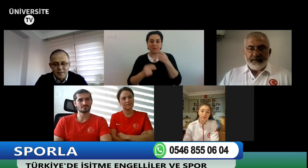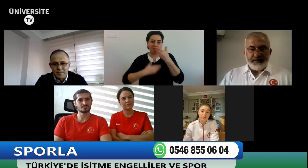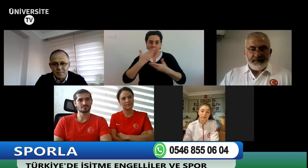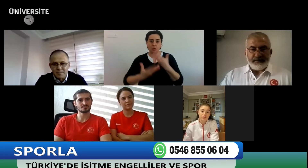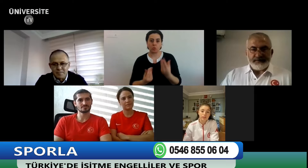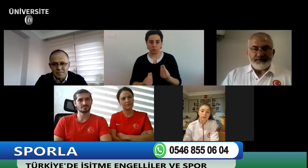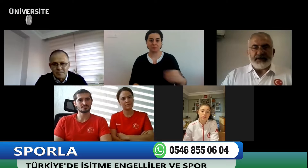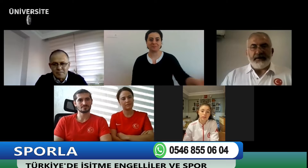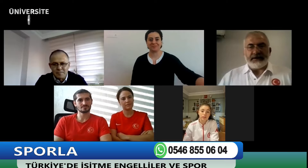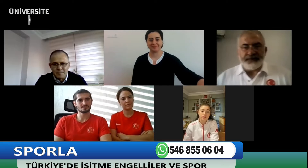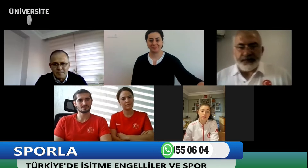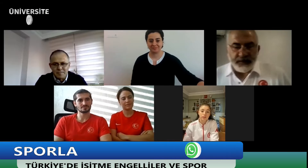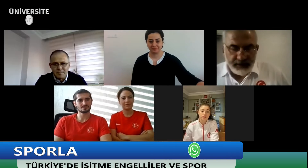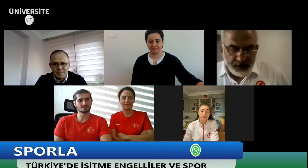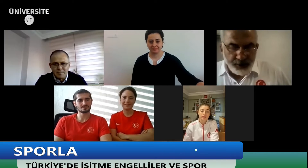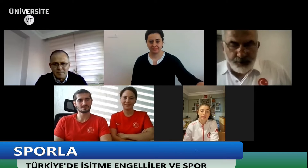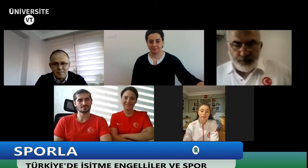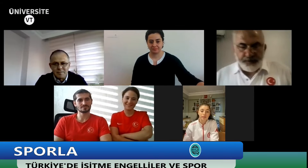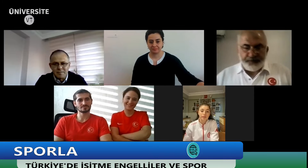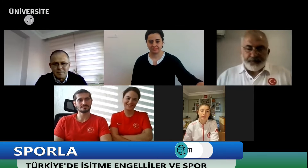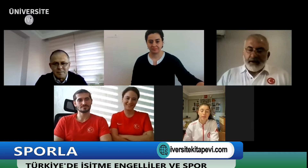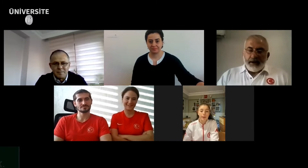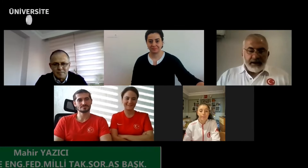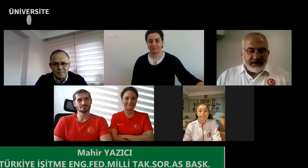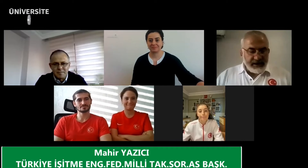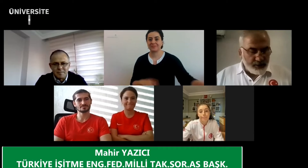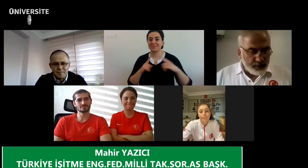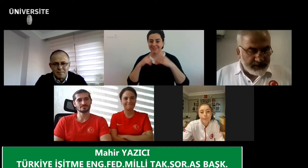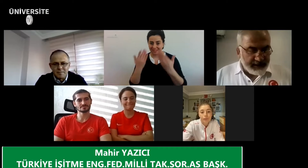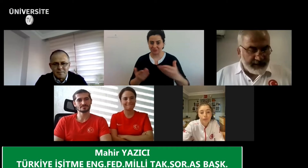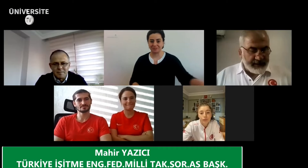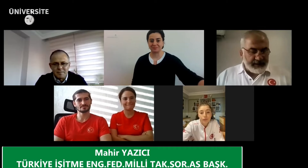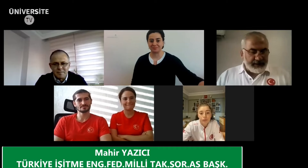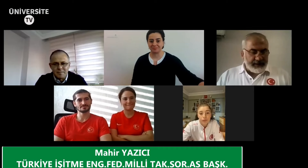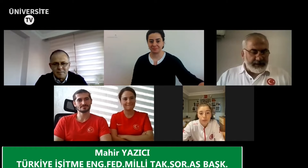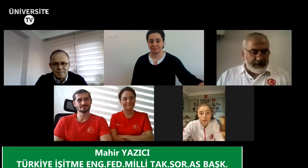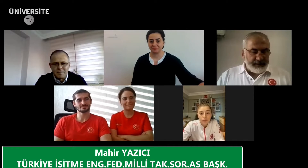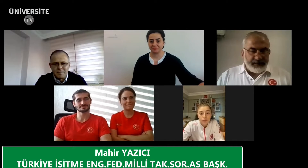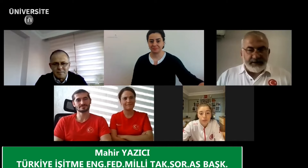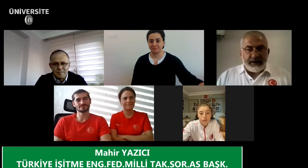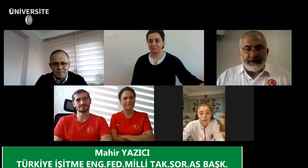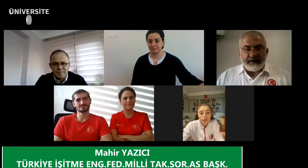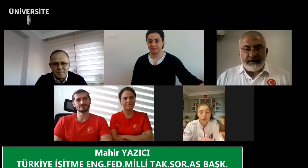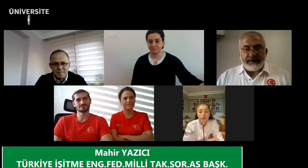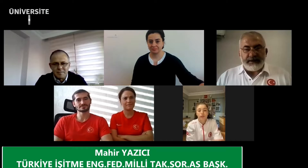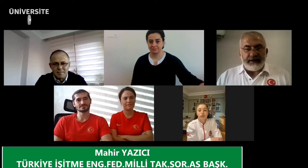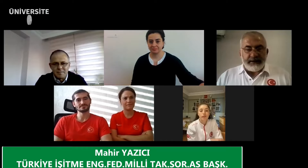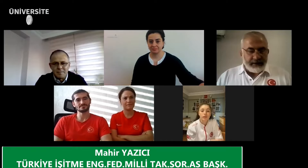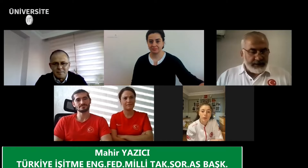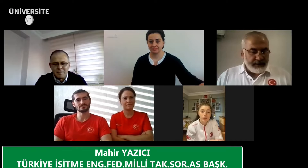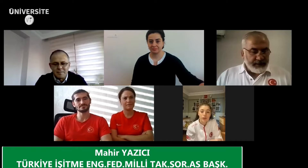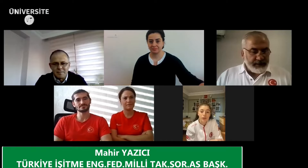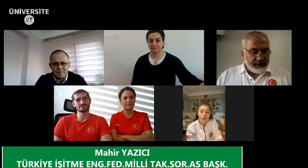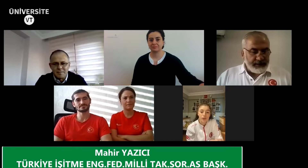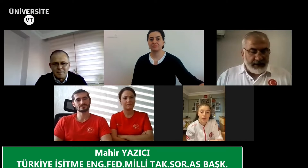seviniriz. Evet, teşekkür ediyorum. Her şeyden önce yeni bir yıla girdik.